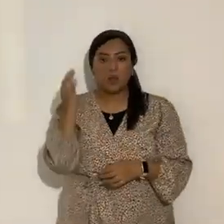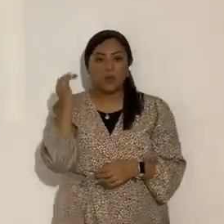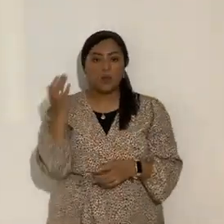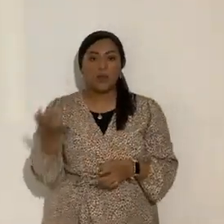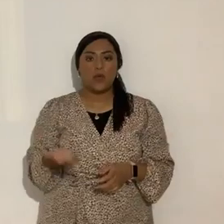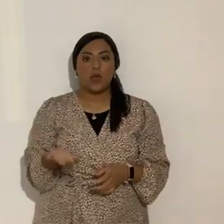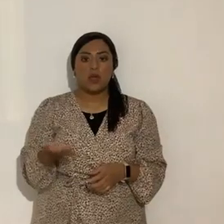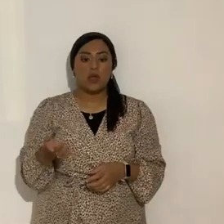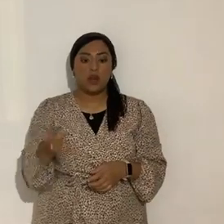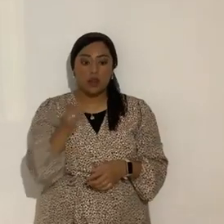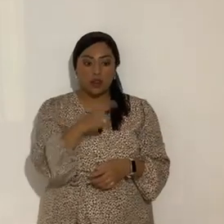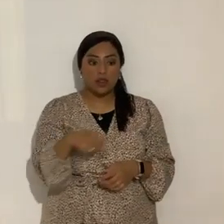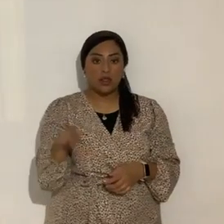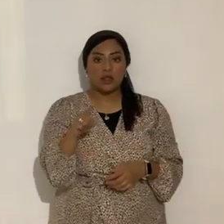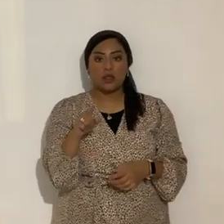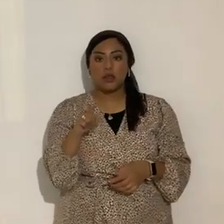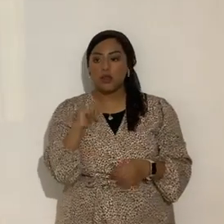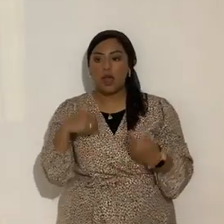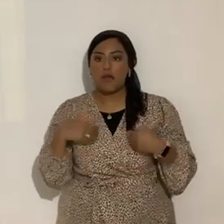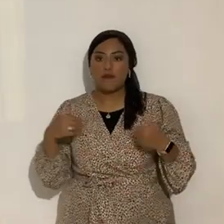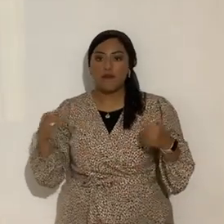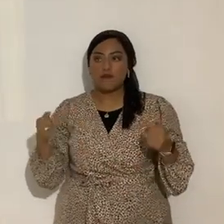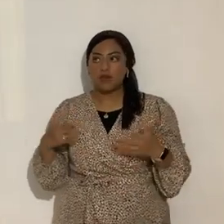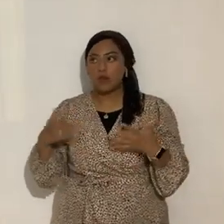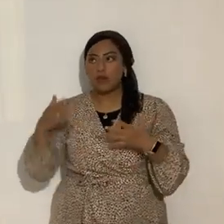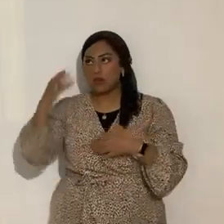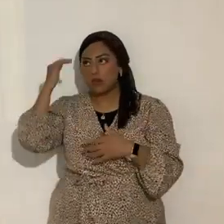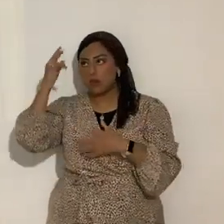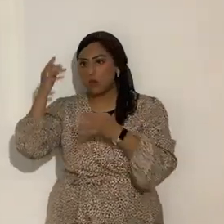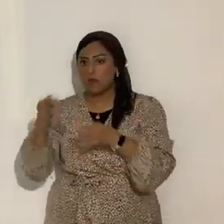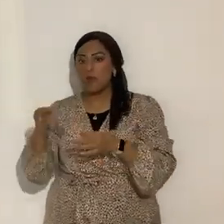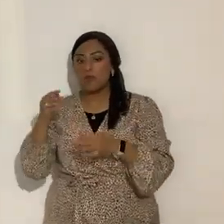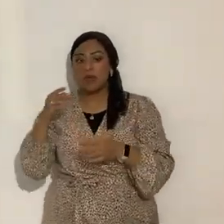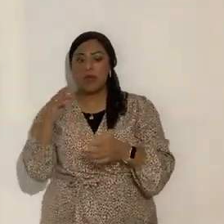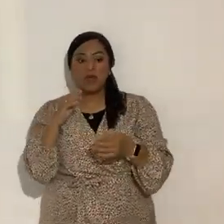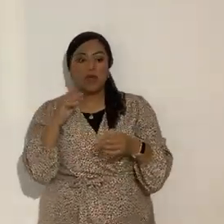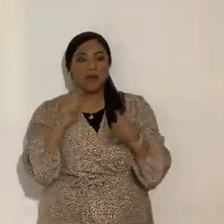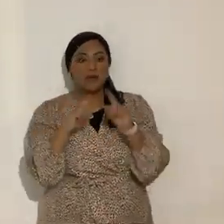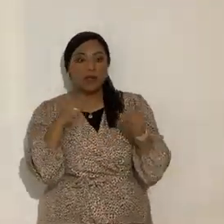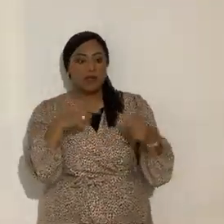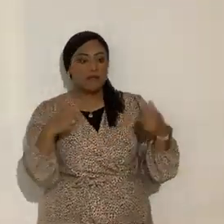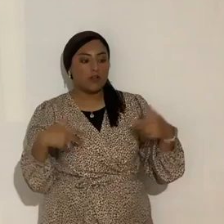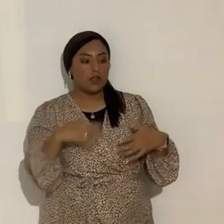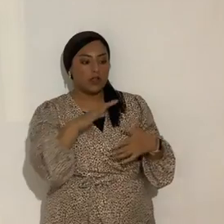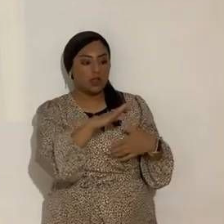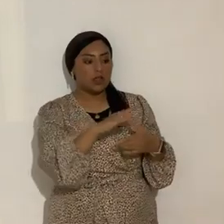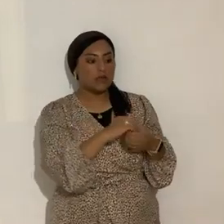qué? Porque tuvieron no miedo a la voluntad de Yahshua, sino a sí mismos.